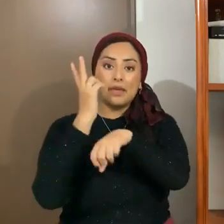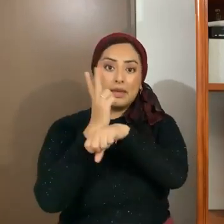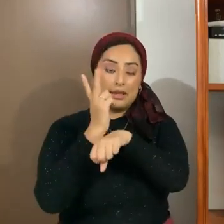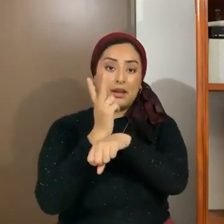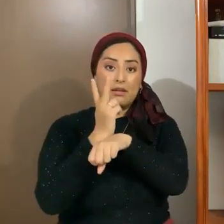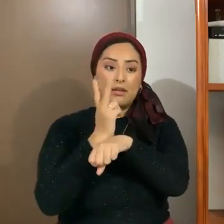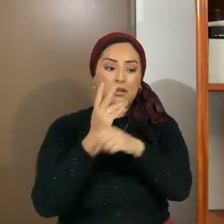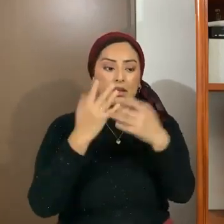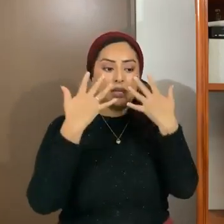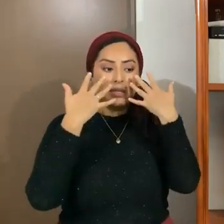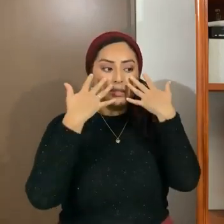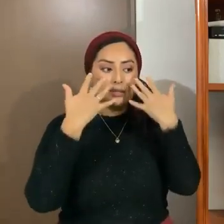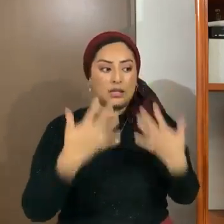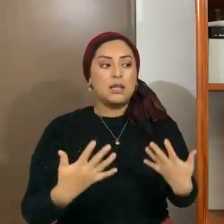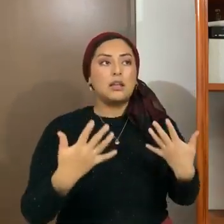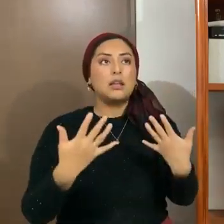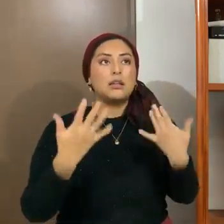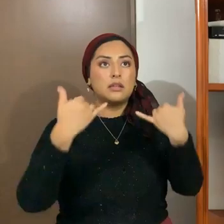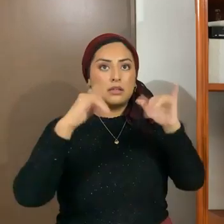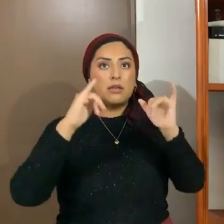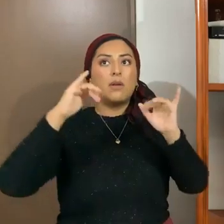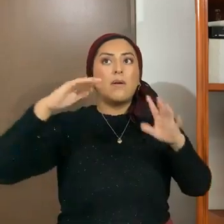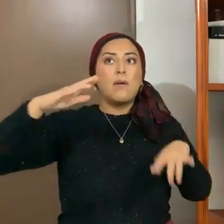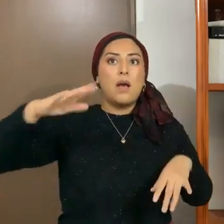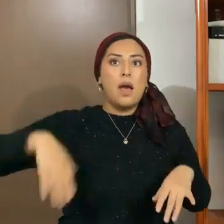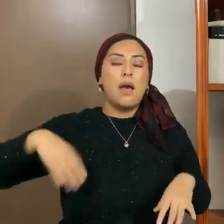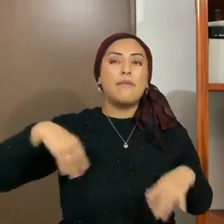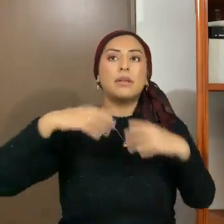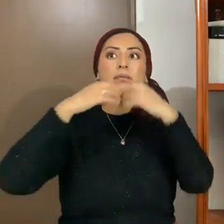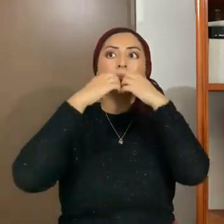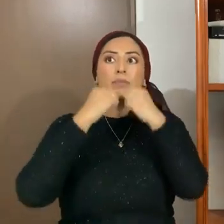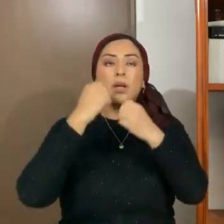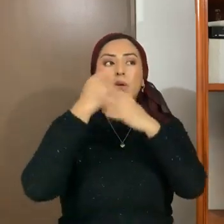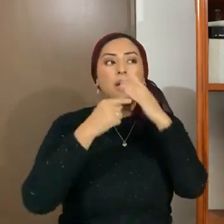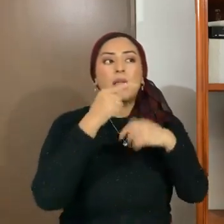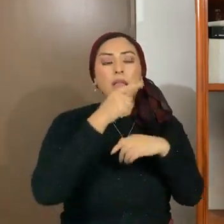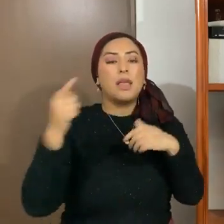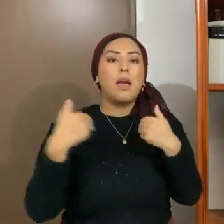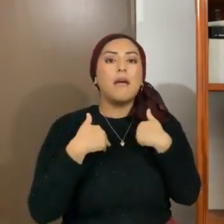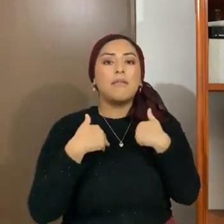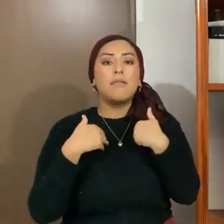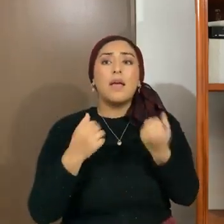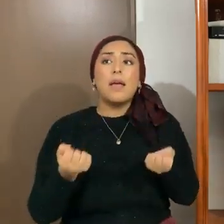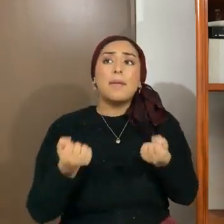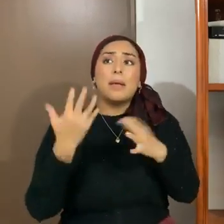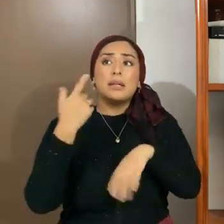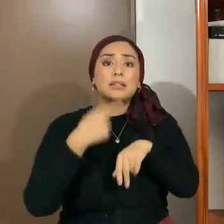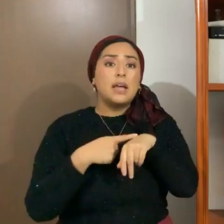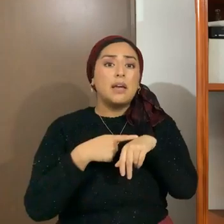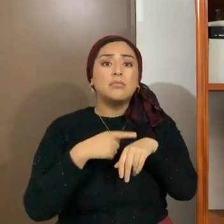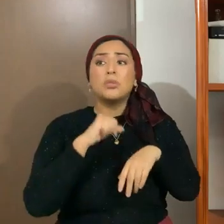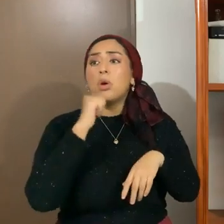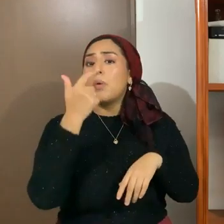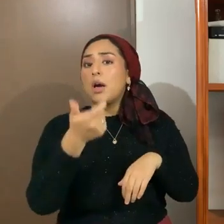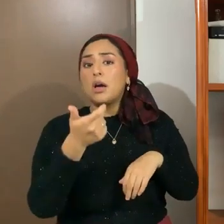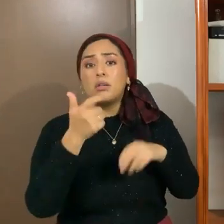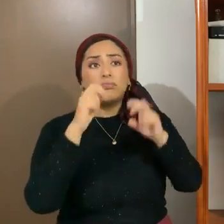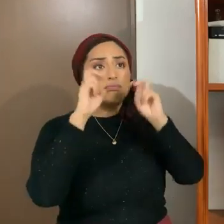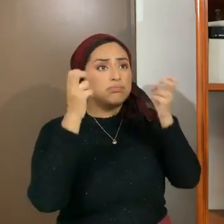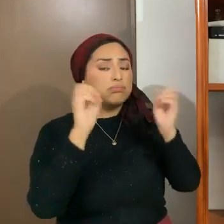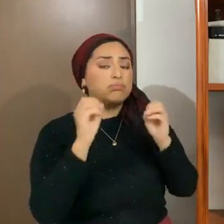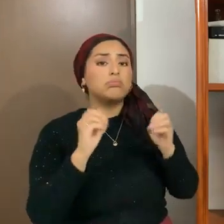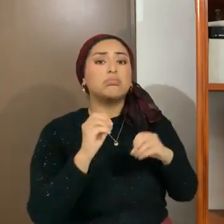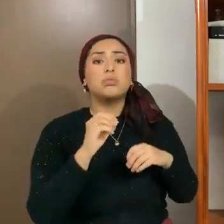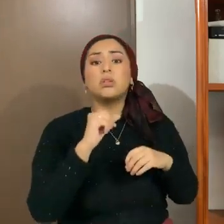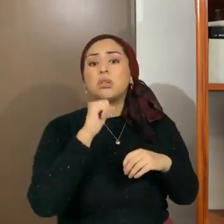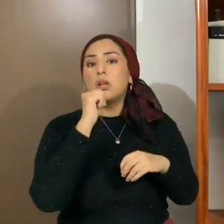Keilah, lamentablemente, sigue sin darse cuenta, sin valorar lo que tiene. Muchas veces no ven los temas, no hacen